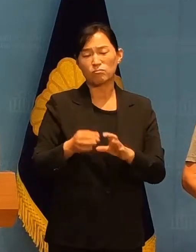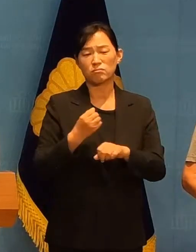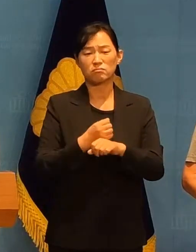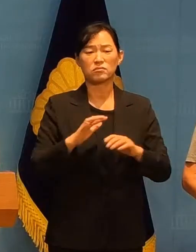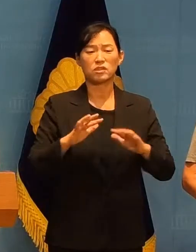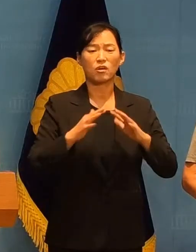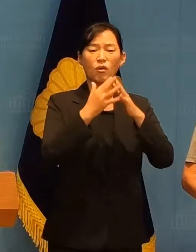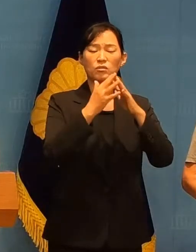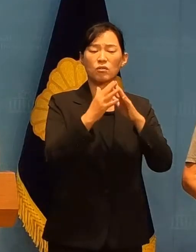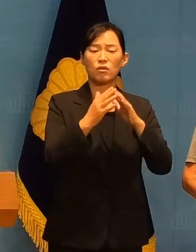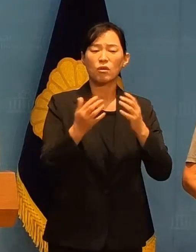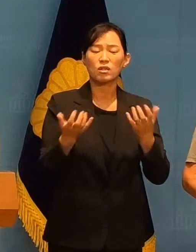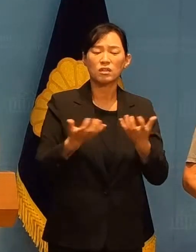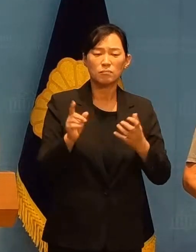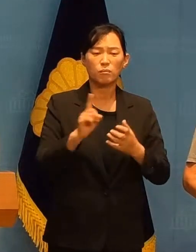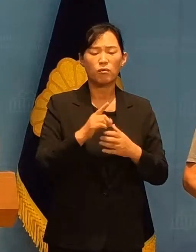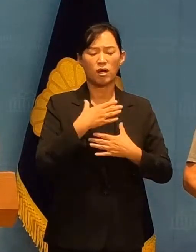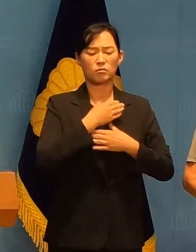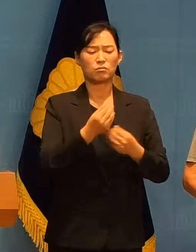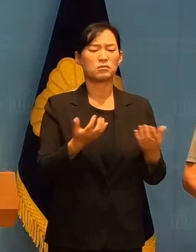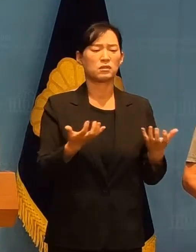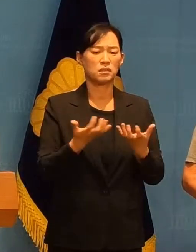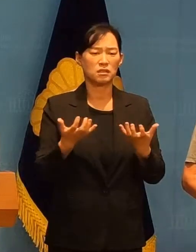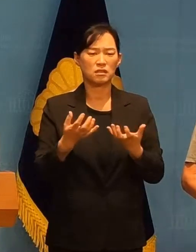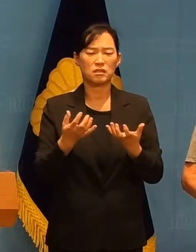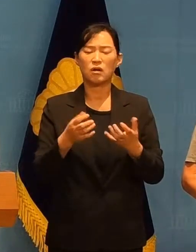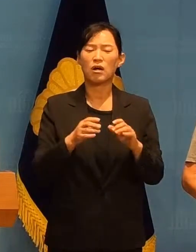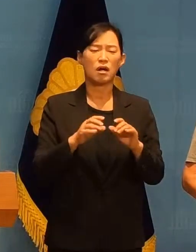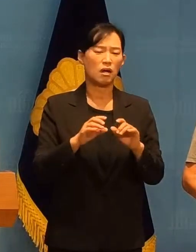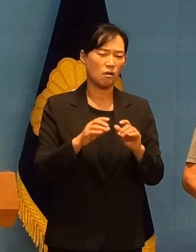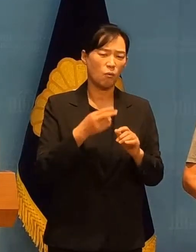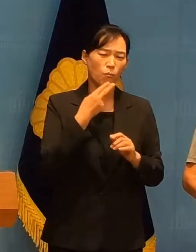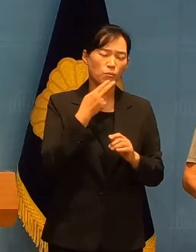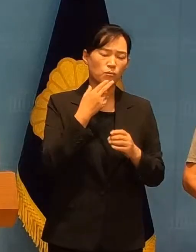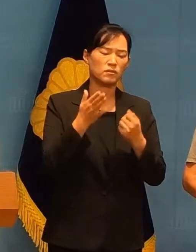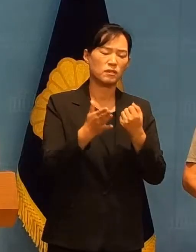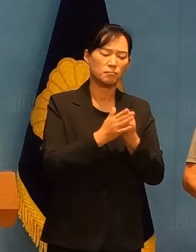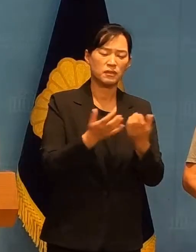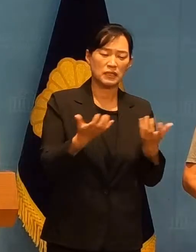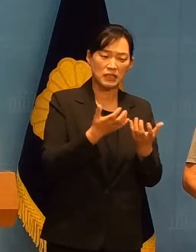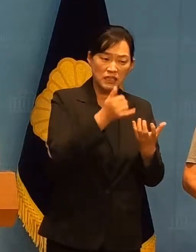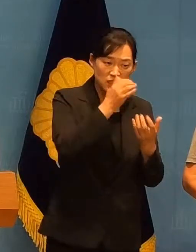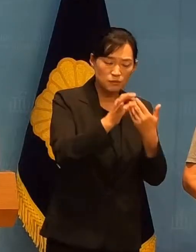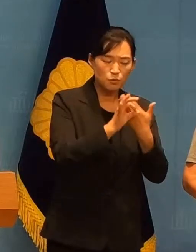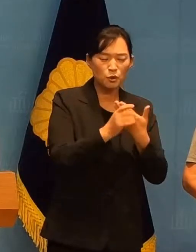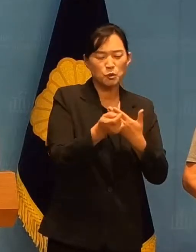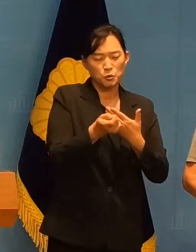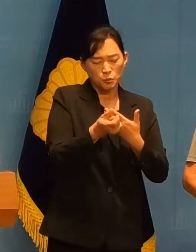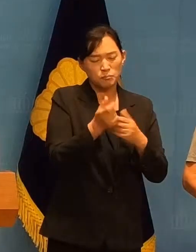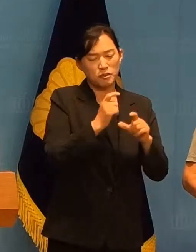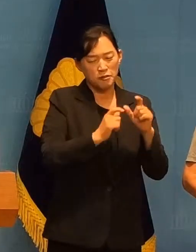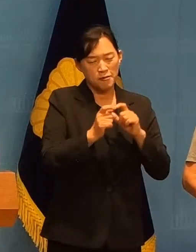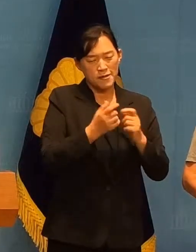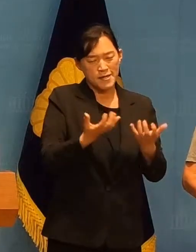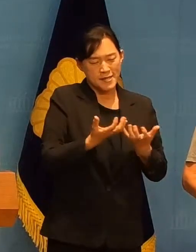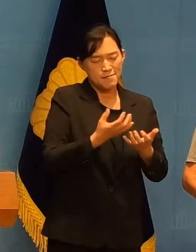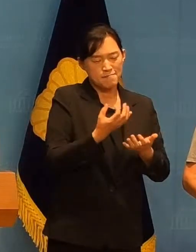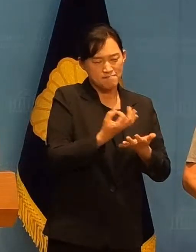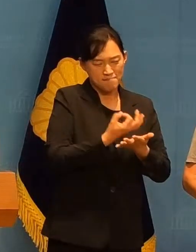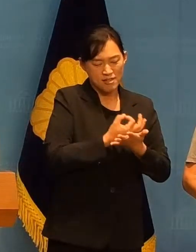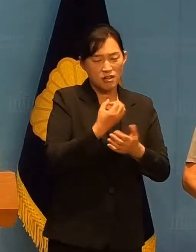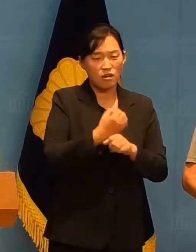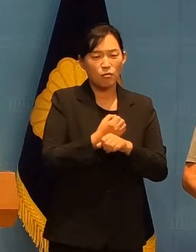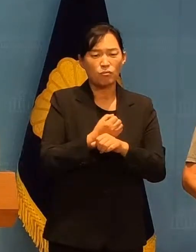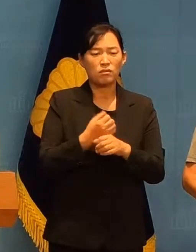특성상 안전적인 일거리가 있는 것이 아니어서 일이 생기면 조금이라도 더 일을 해놔야